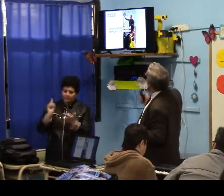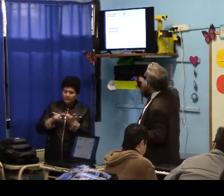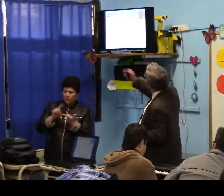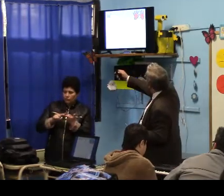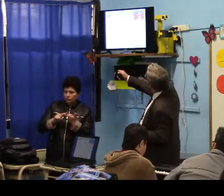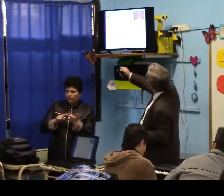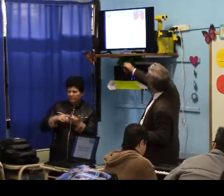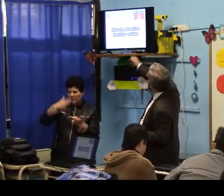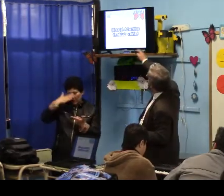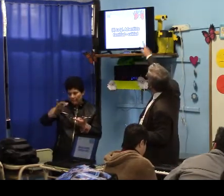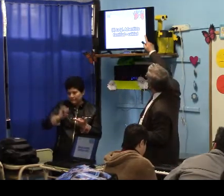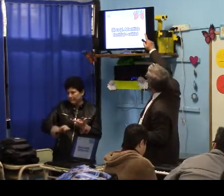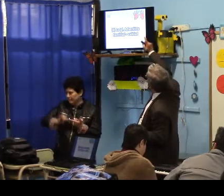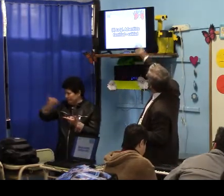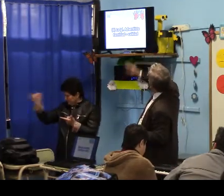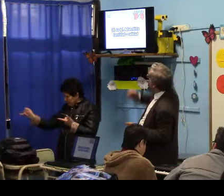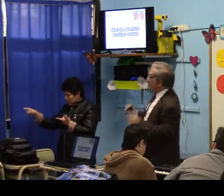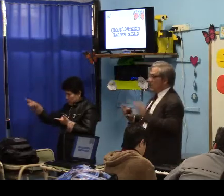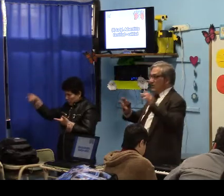Pero,